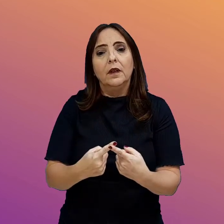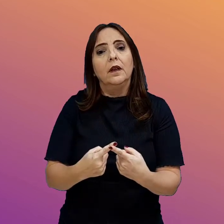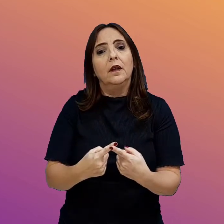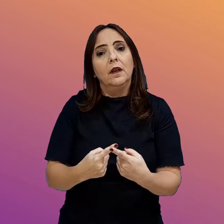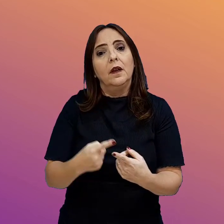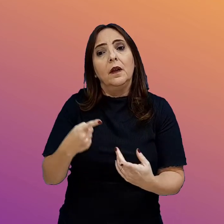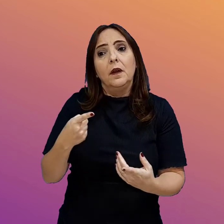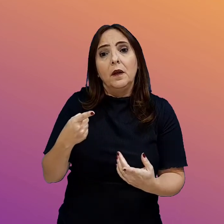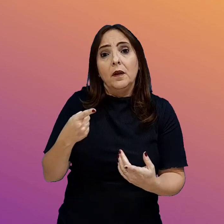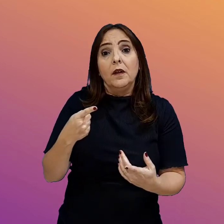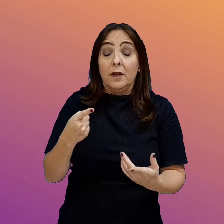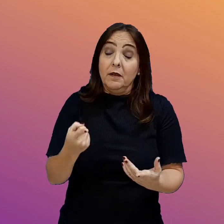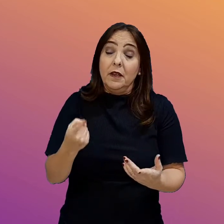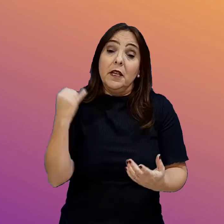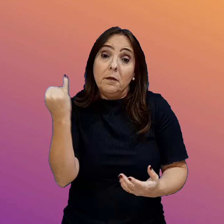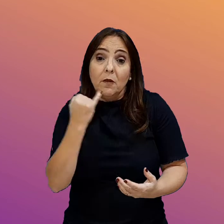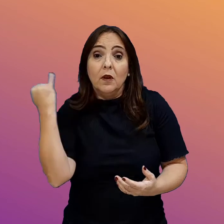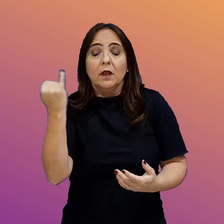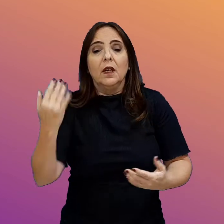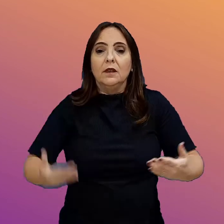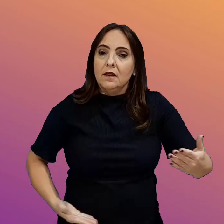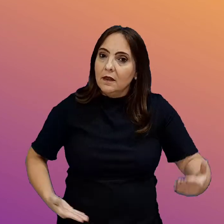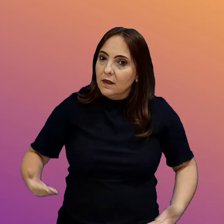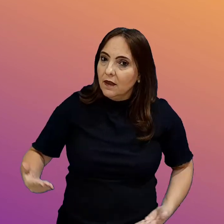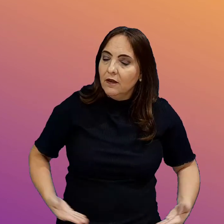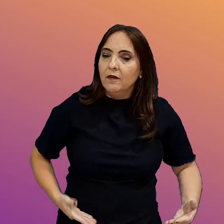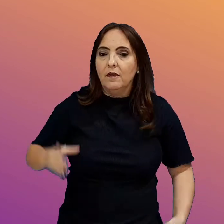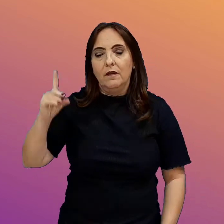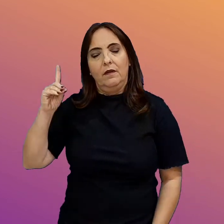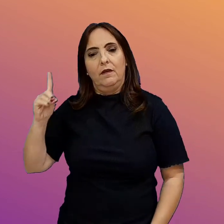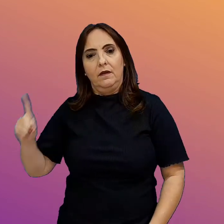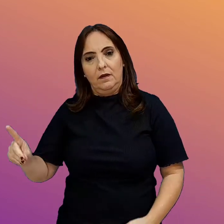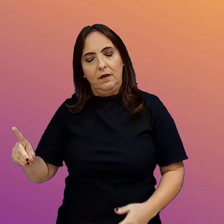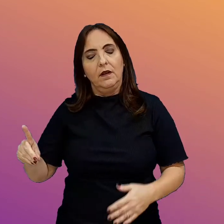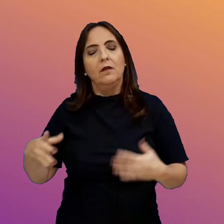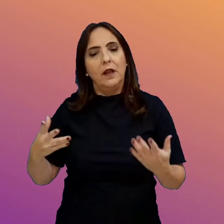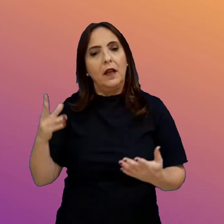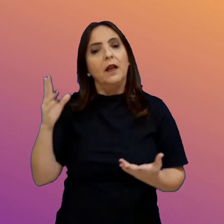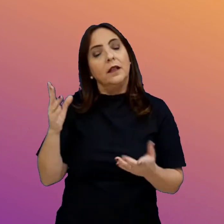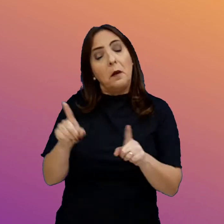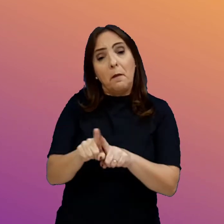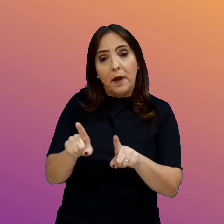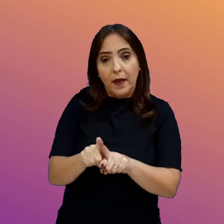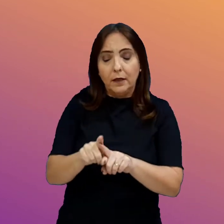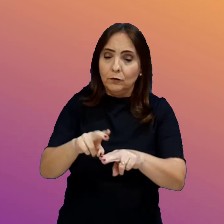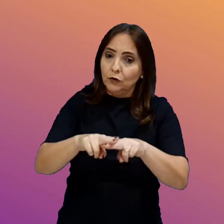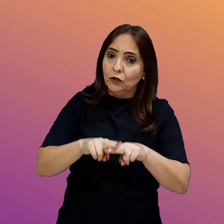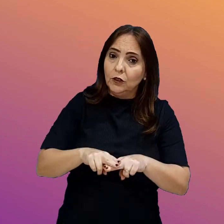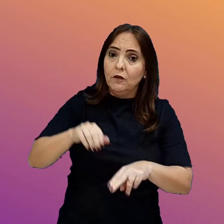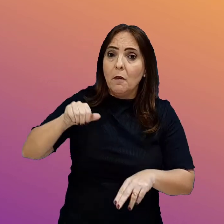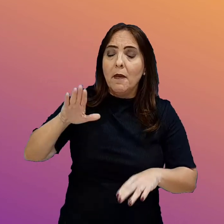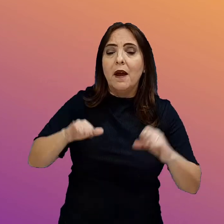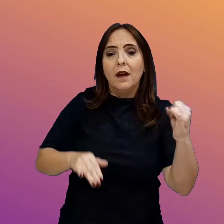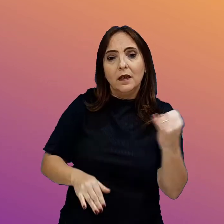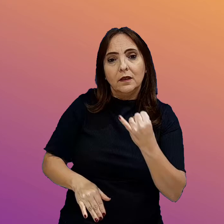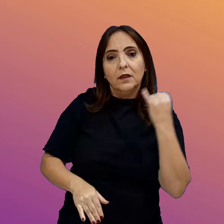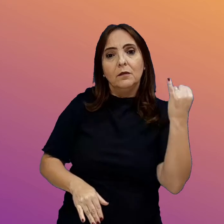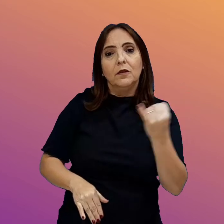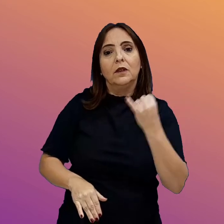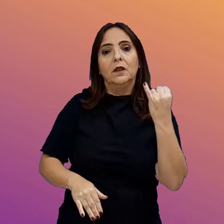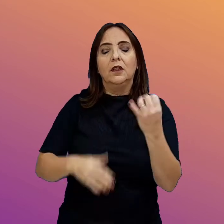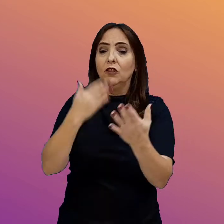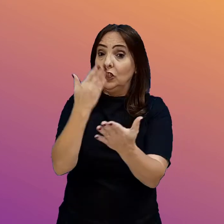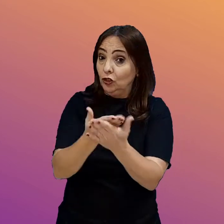você pode estar servindo ao reino. E por essa mesma razão, é tanto mais importante que você